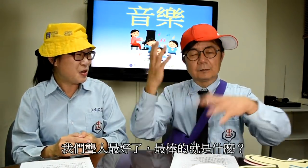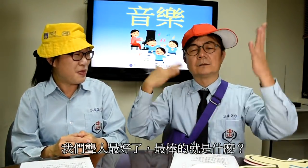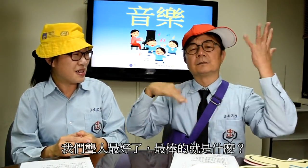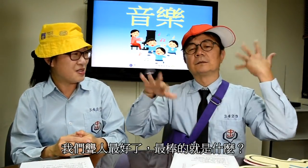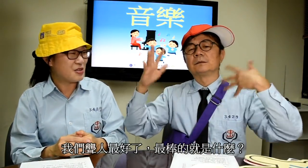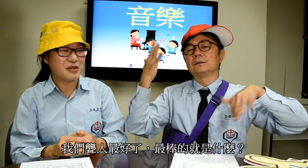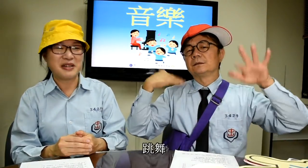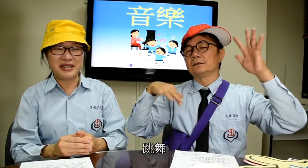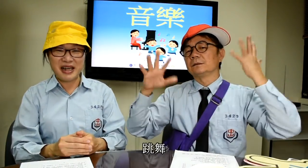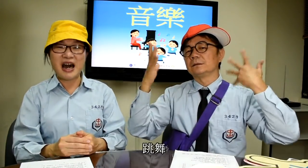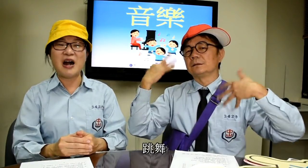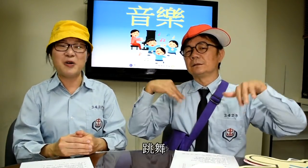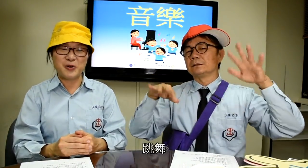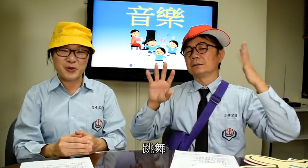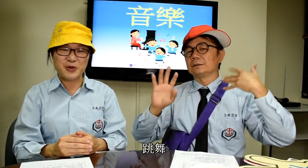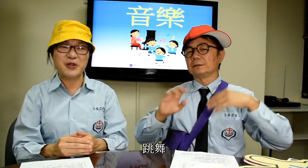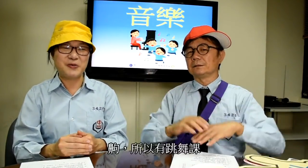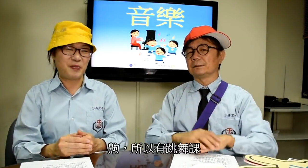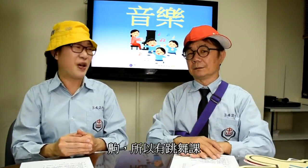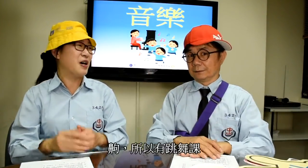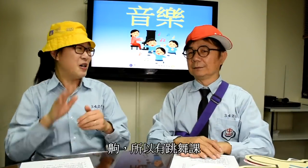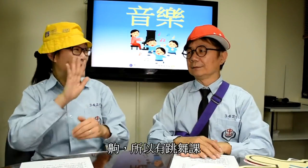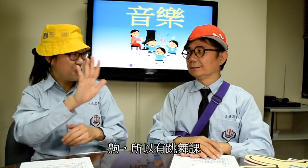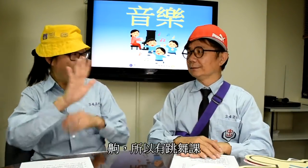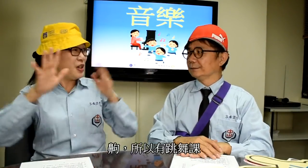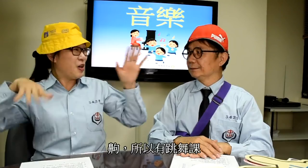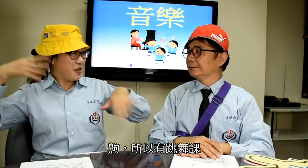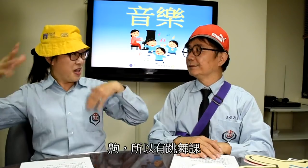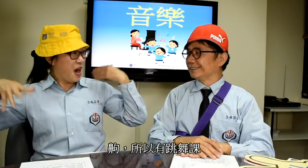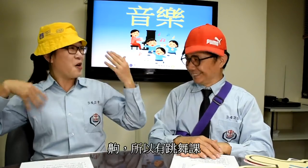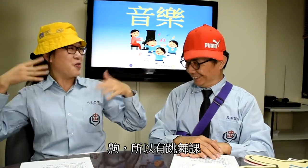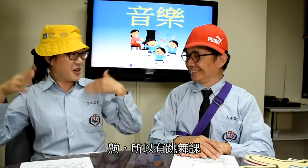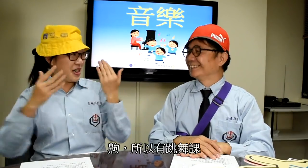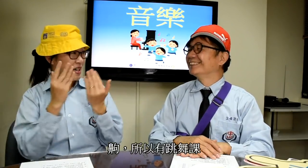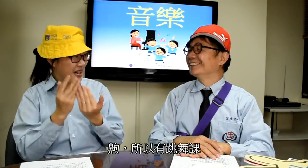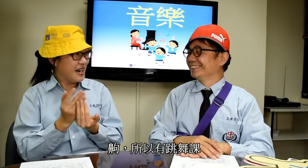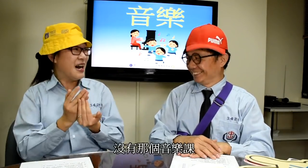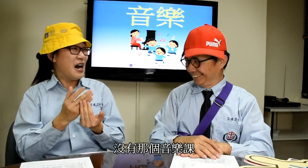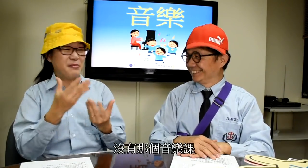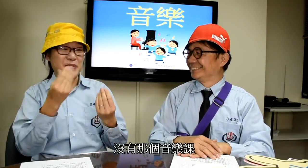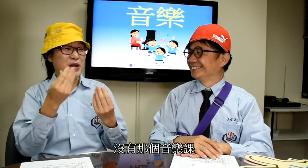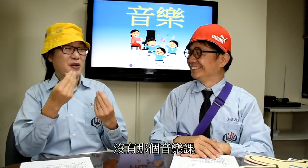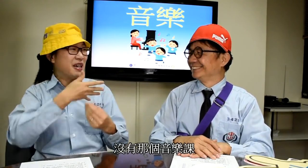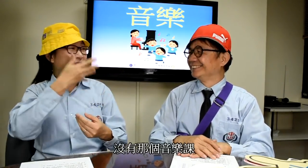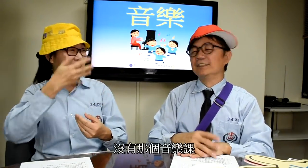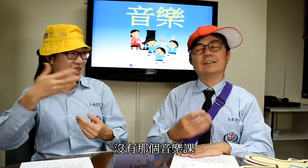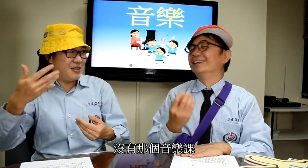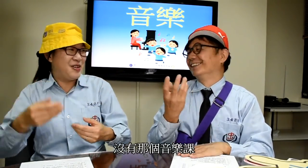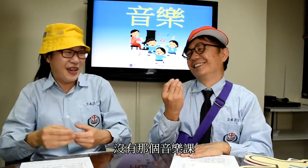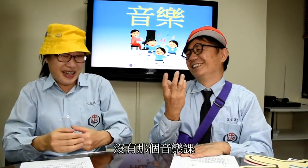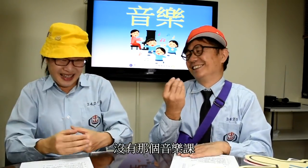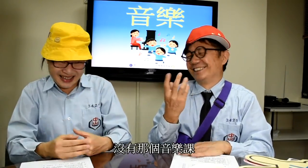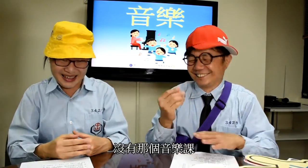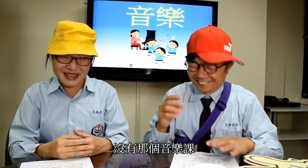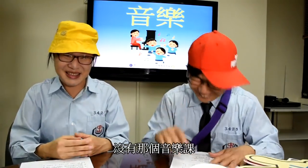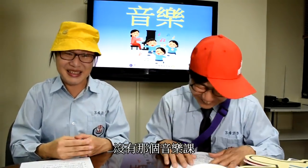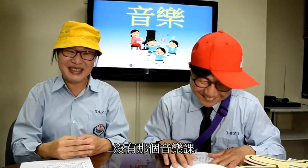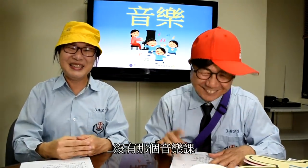的就是什么跳舞、哦、所以有跳舞课，没有那个音乐课。